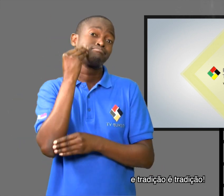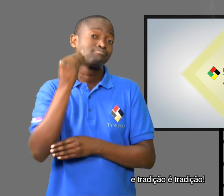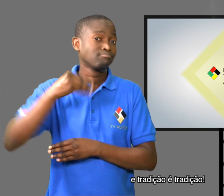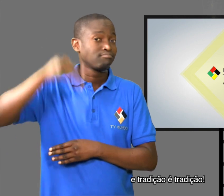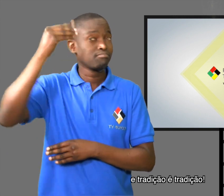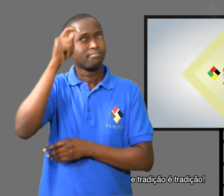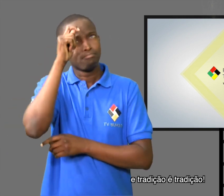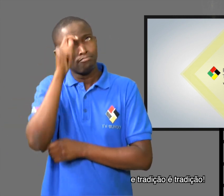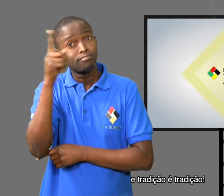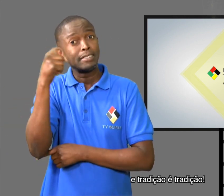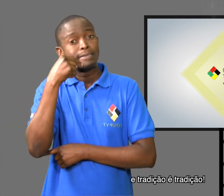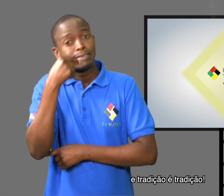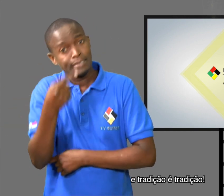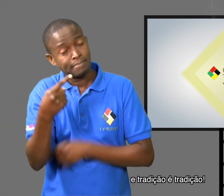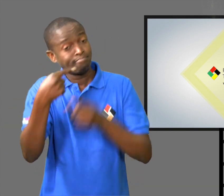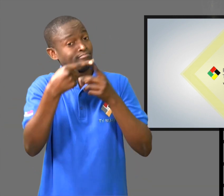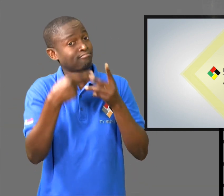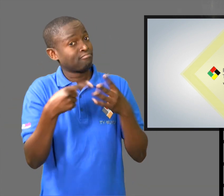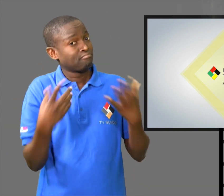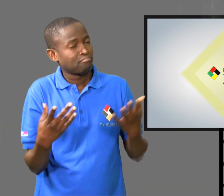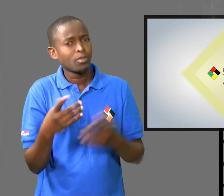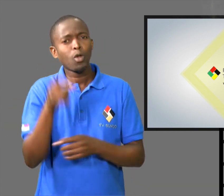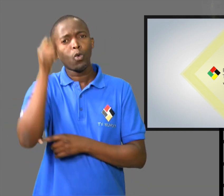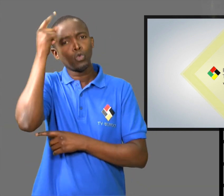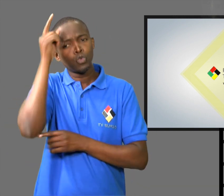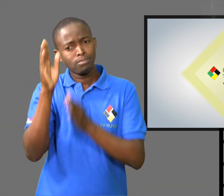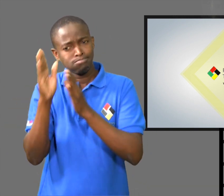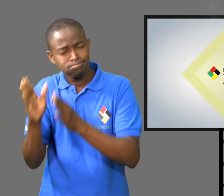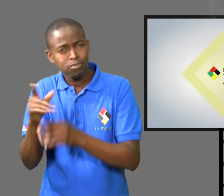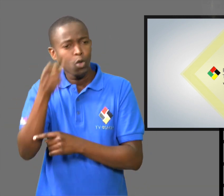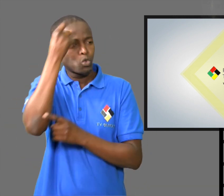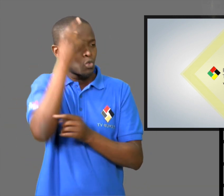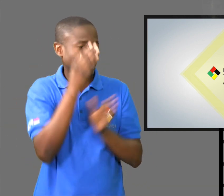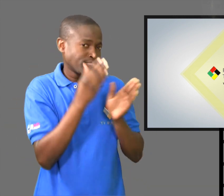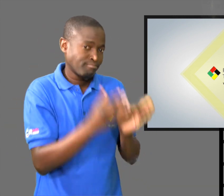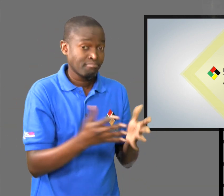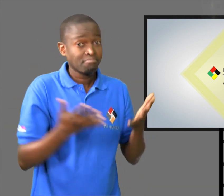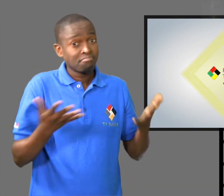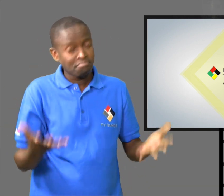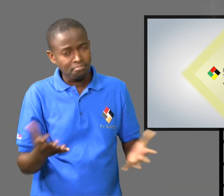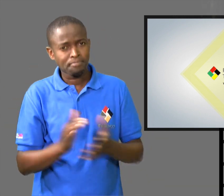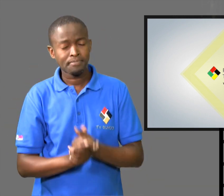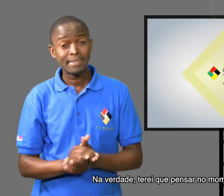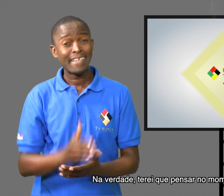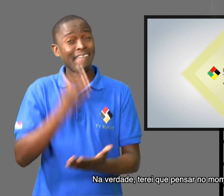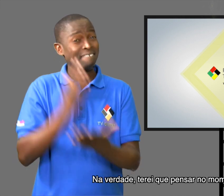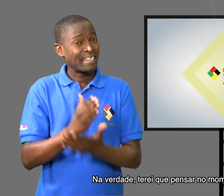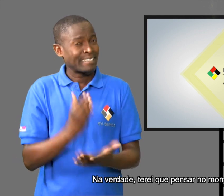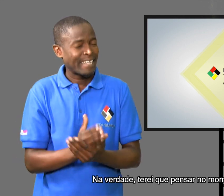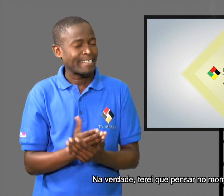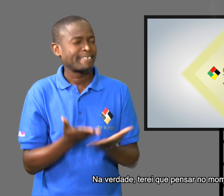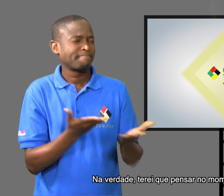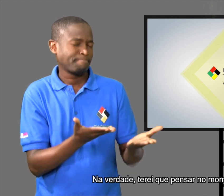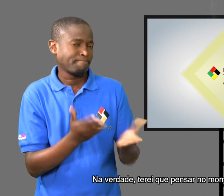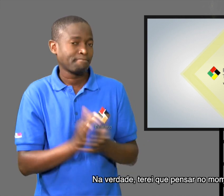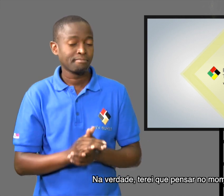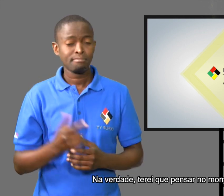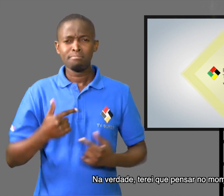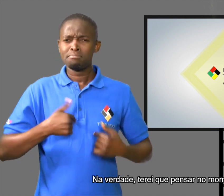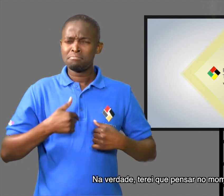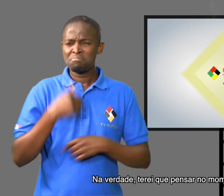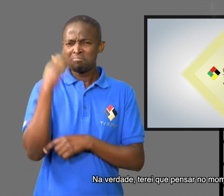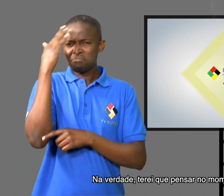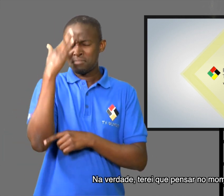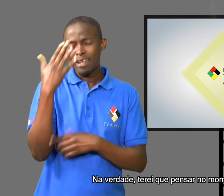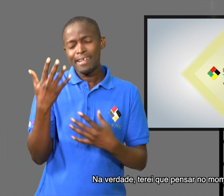tradição é tradição. Na verdade, terei